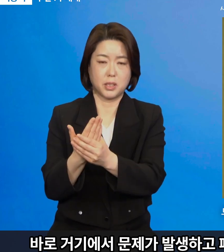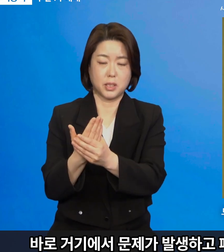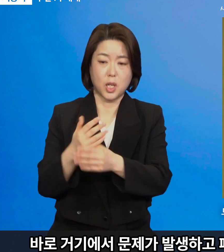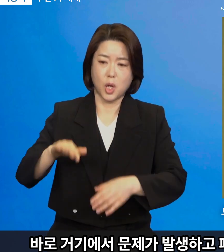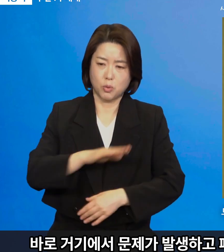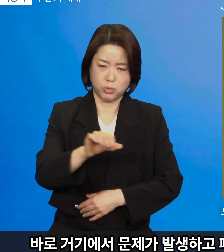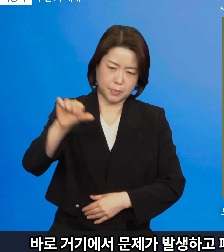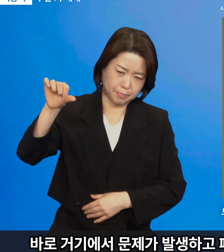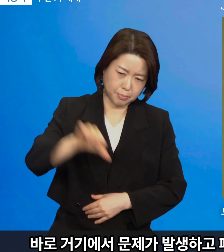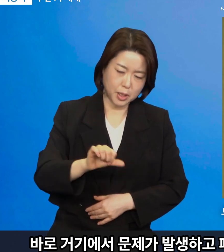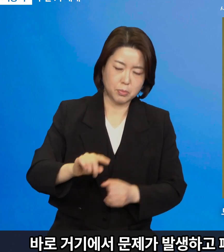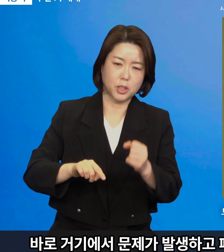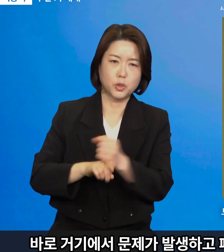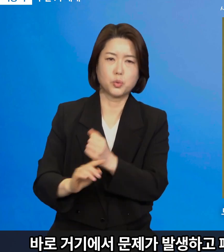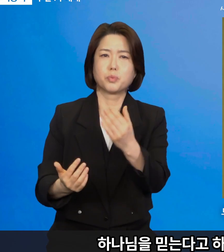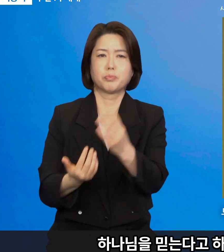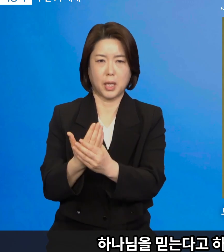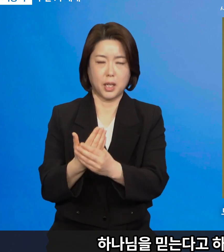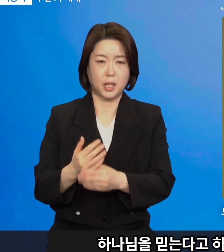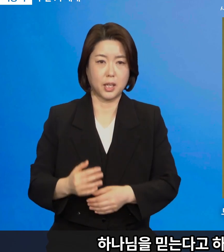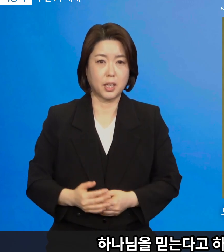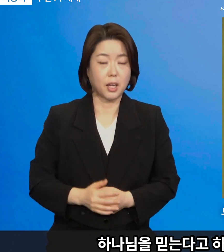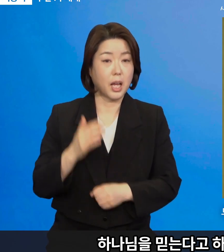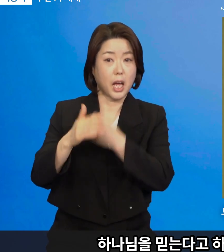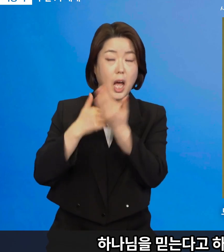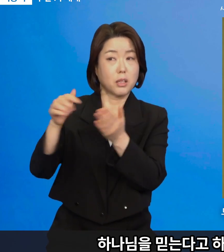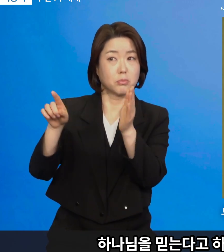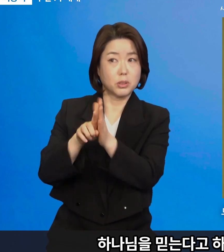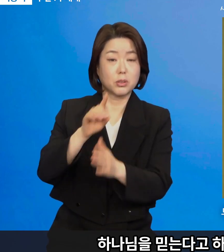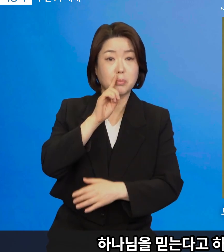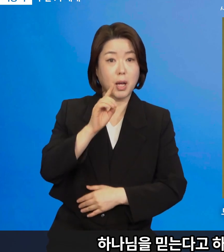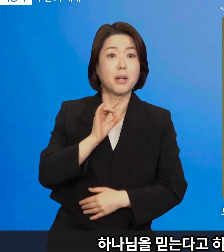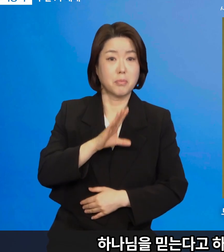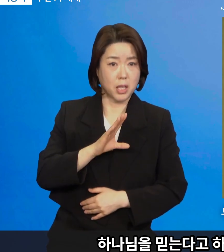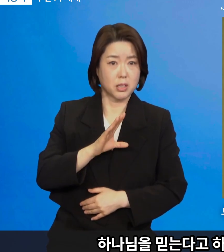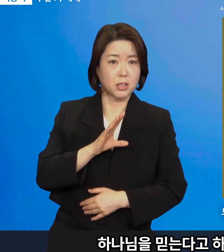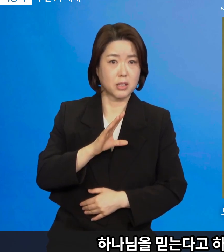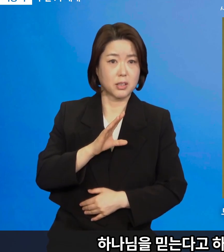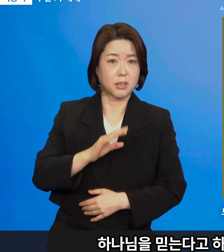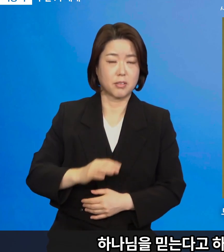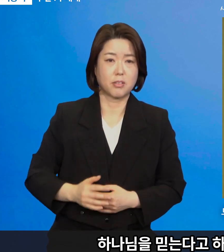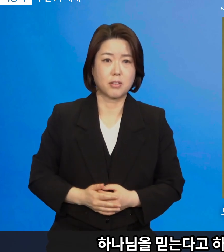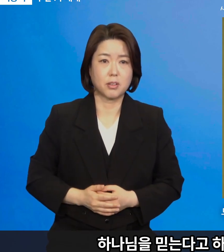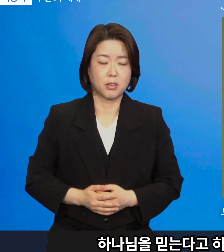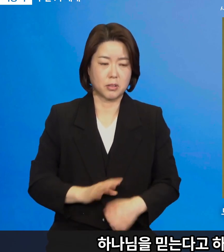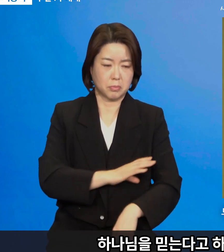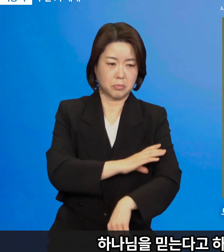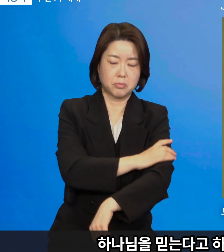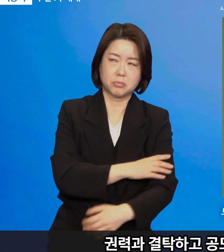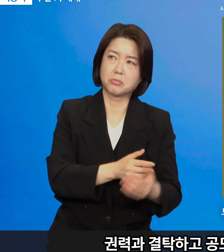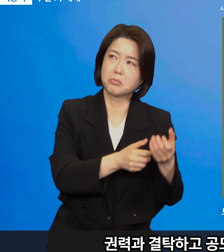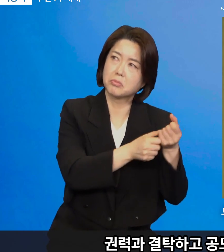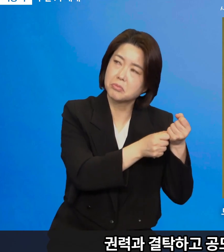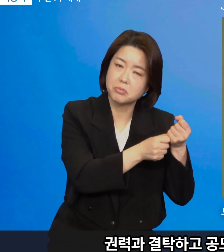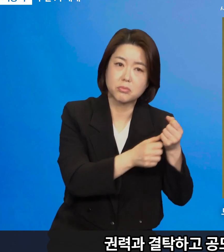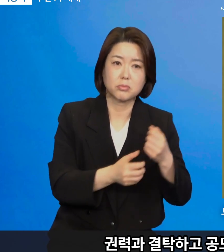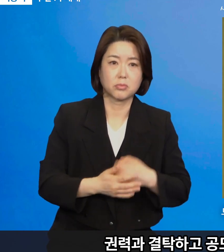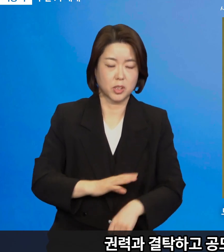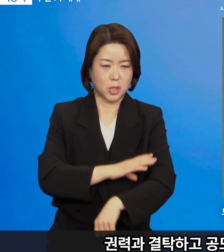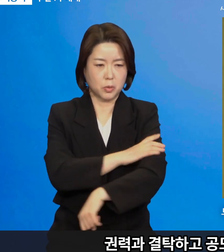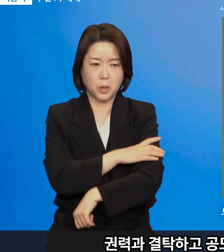원인이 발생하게 된 거예요. 하나님을 믿는다고 하면서 권력을 의지하고